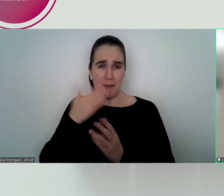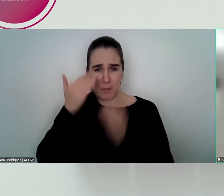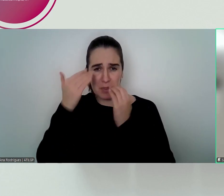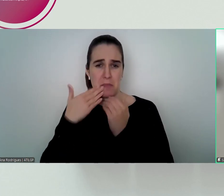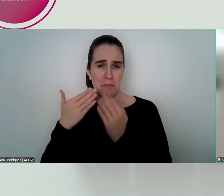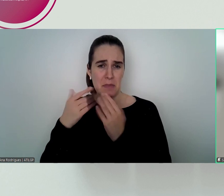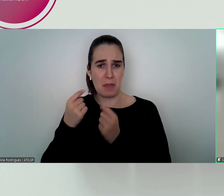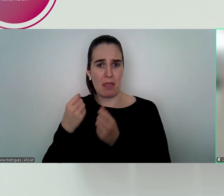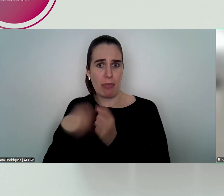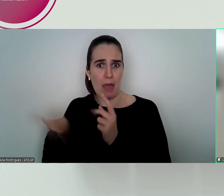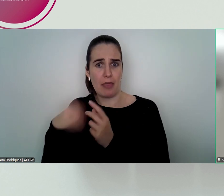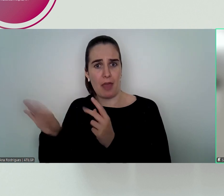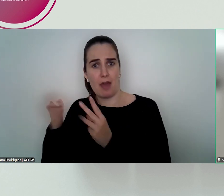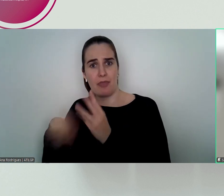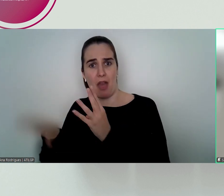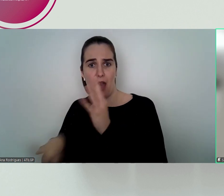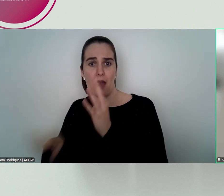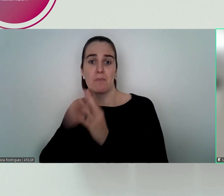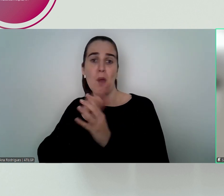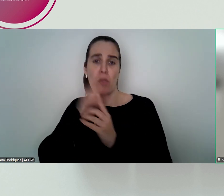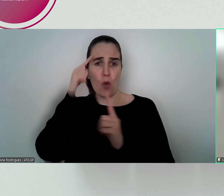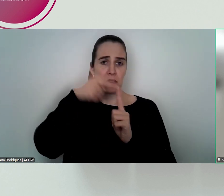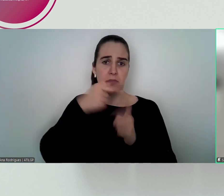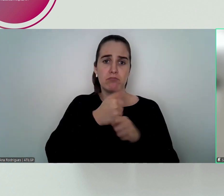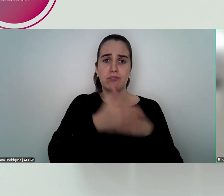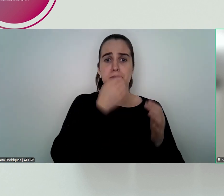no exercício daquilo que é a missão das organizações.